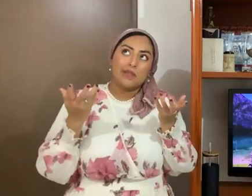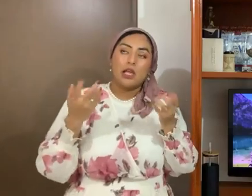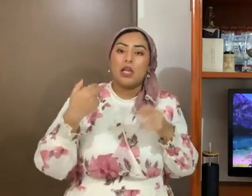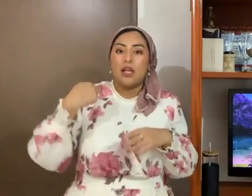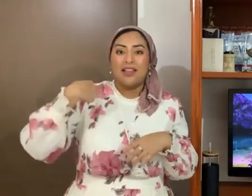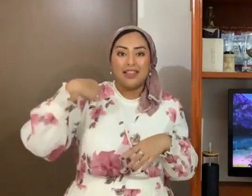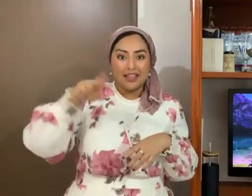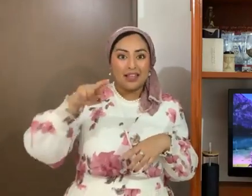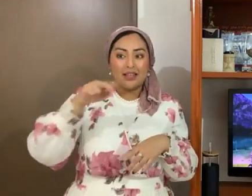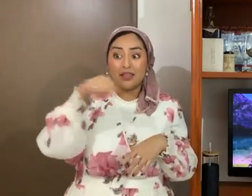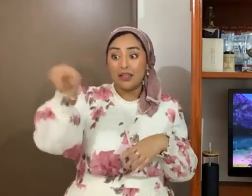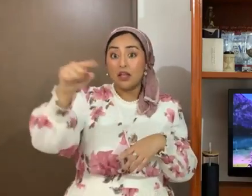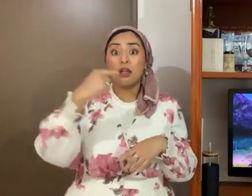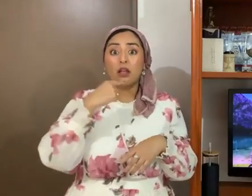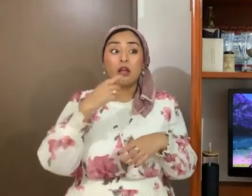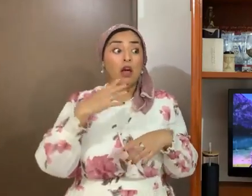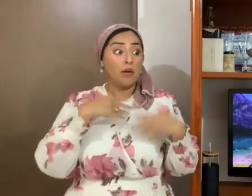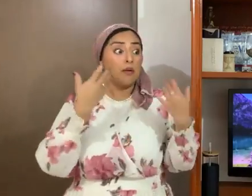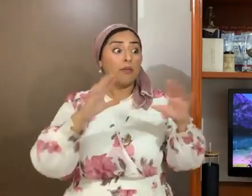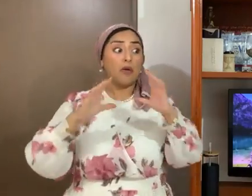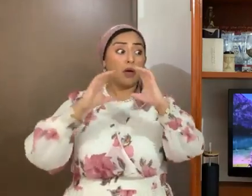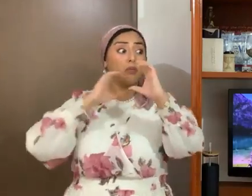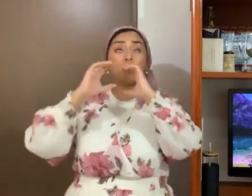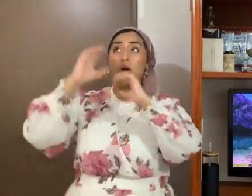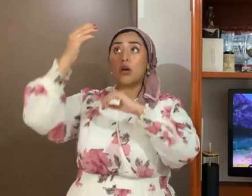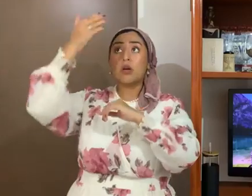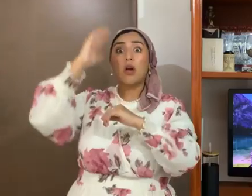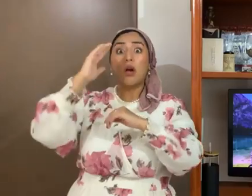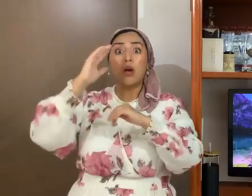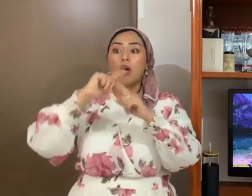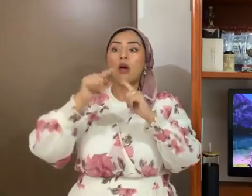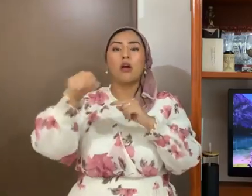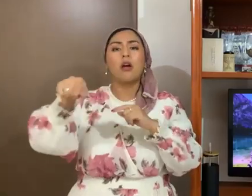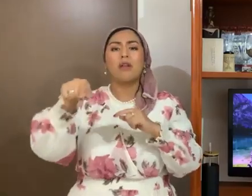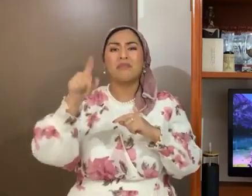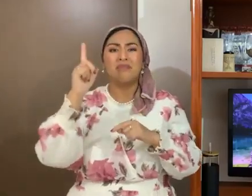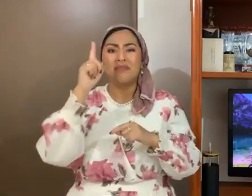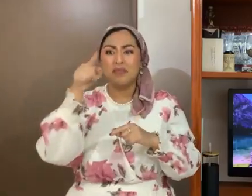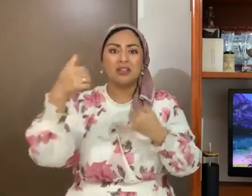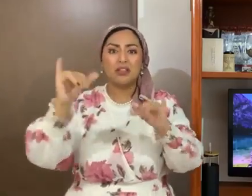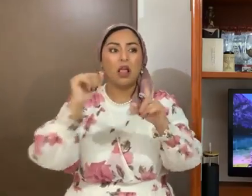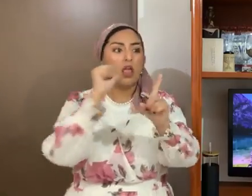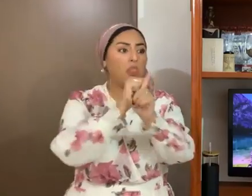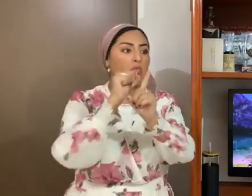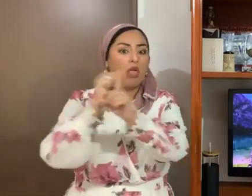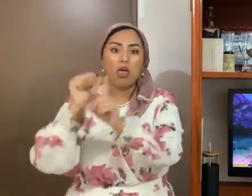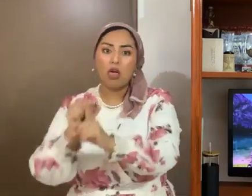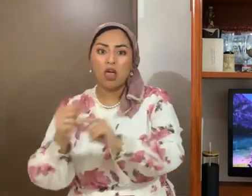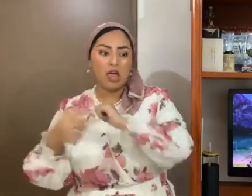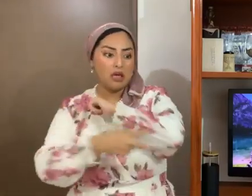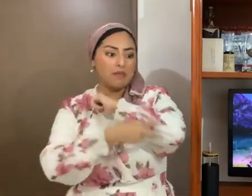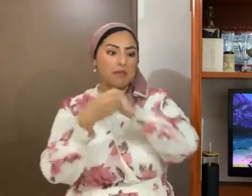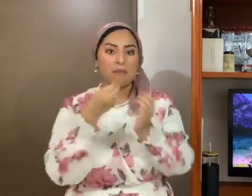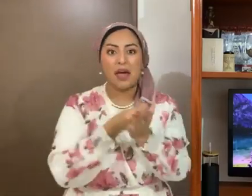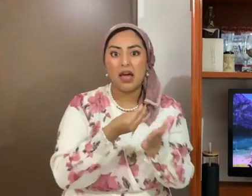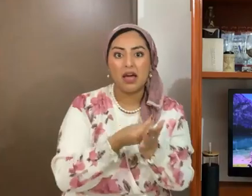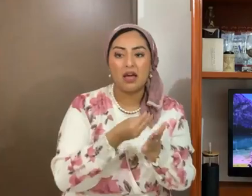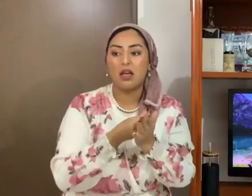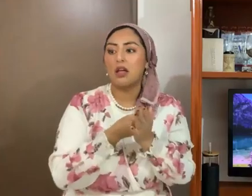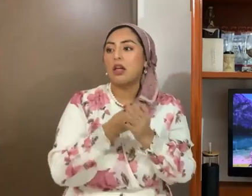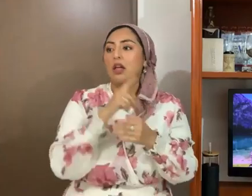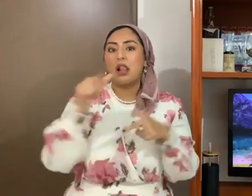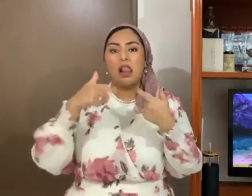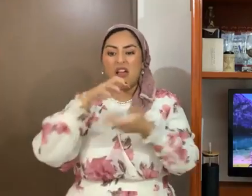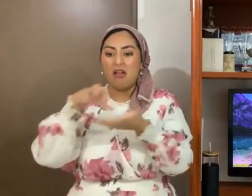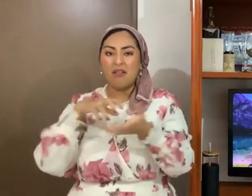las religiones que dicen, es que yo hablé con Dios, pero comen cerdo, dicen mentiras, tienen deudas por todos lados, su vida